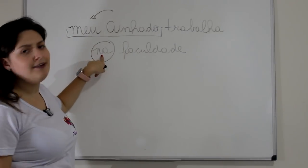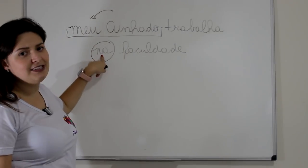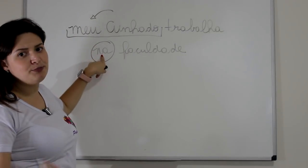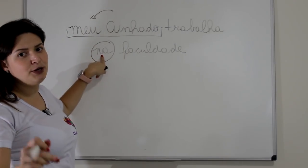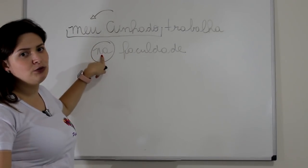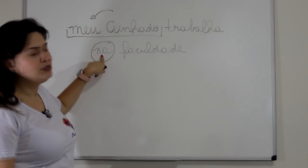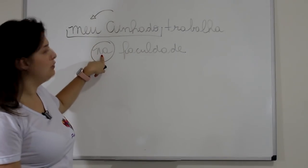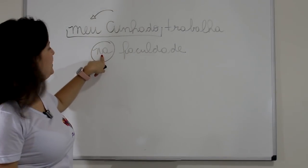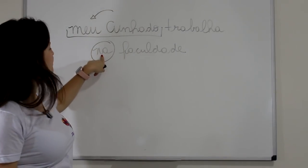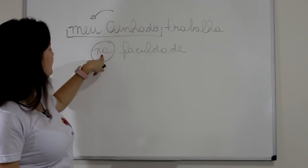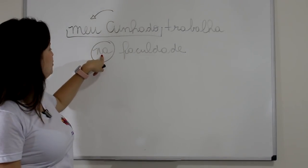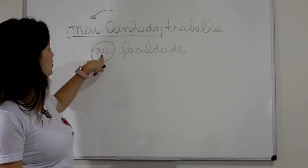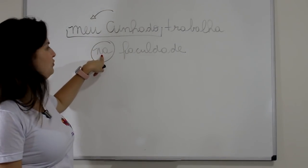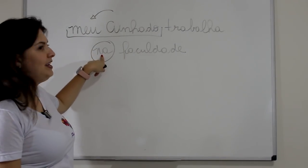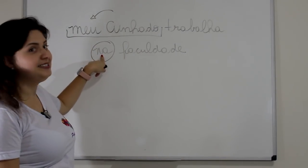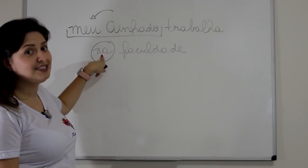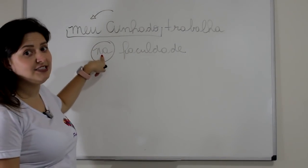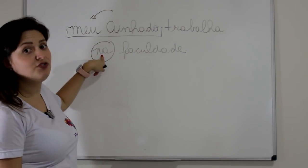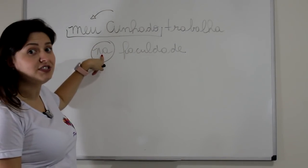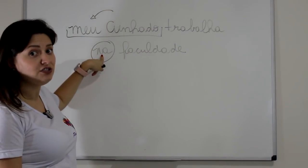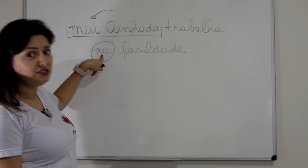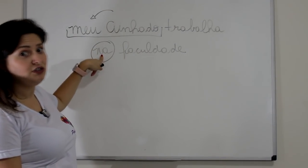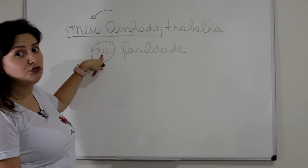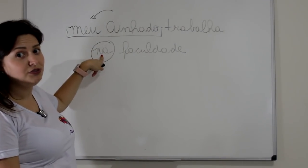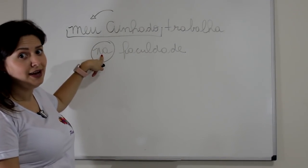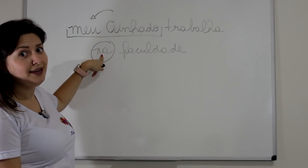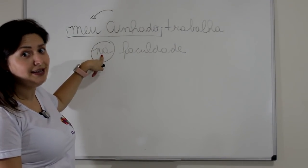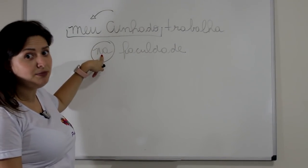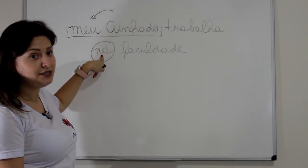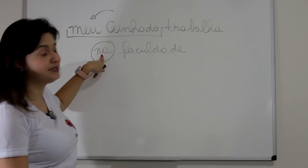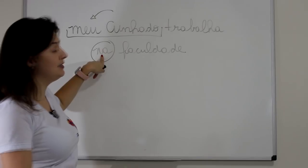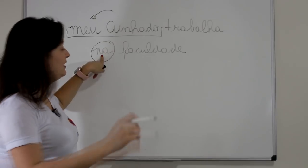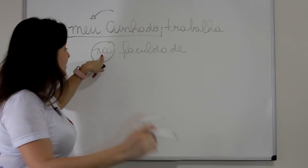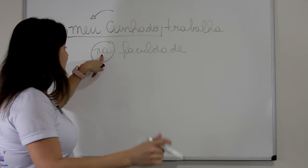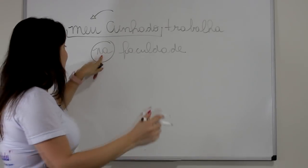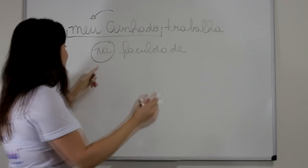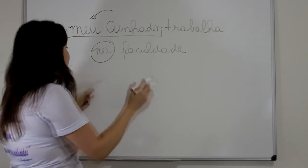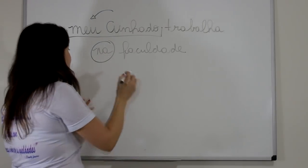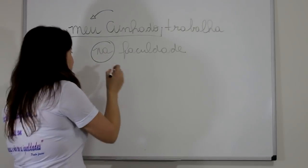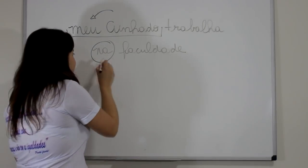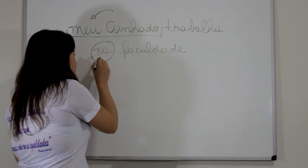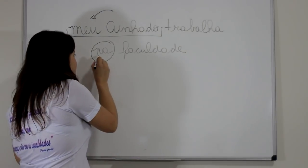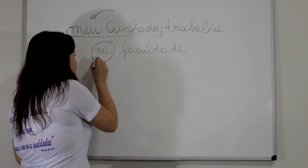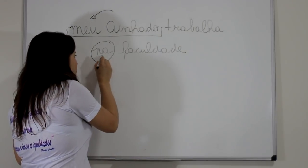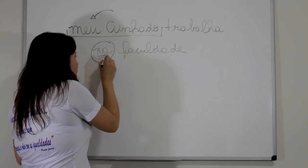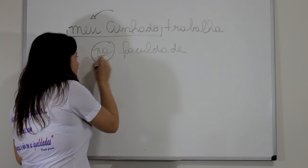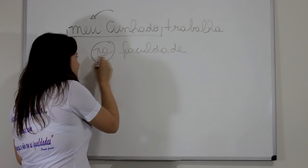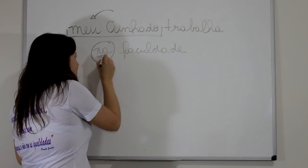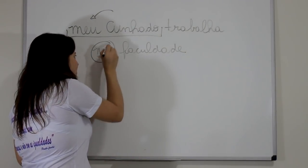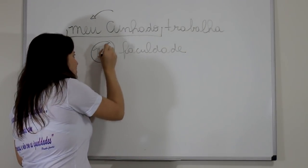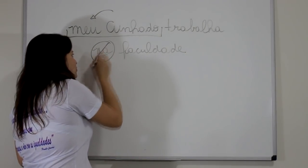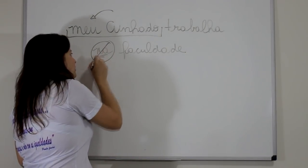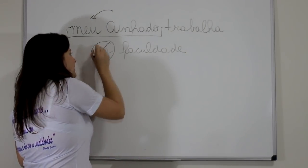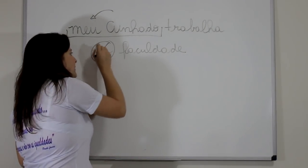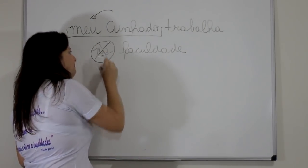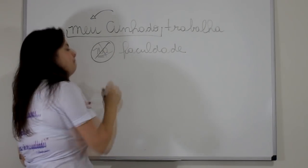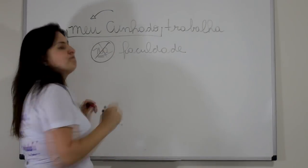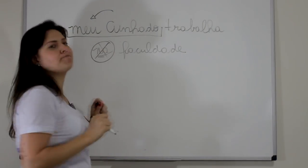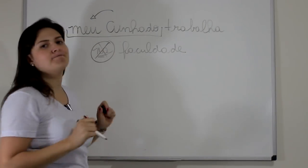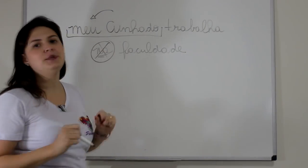estar se perguntando aí, professor, e o na? Você esqueceu de fazer o sinal do na em libras. Na libras não tem isso daqui na